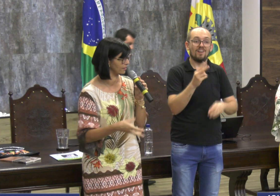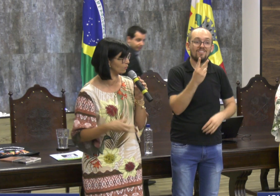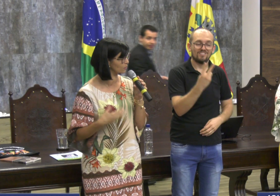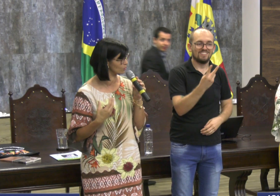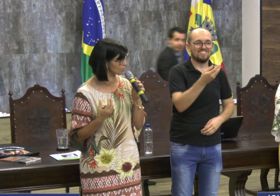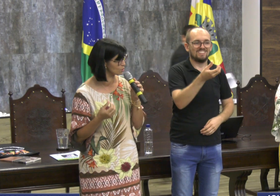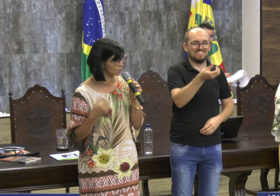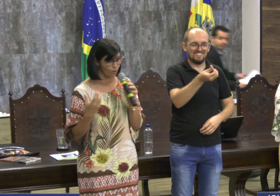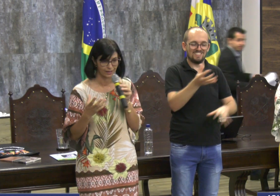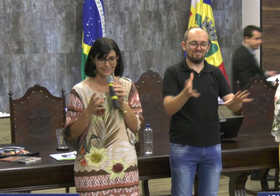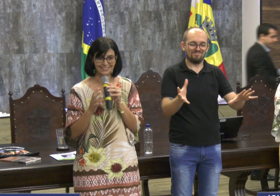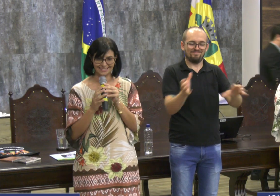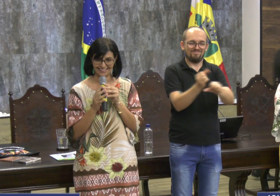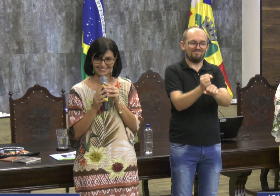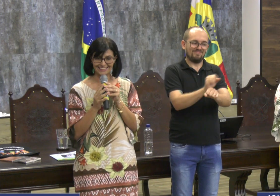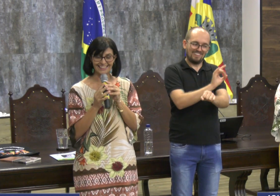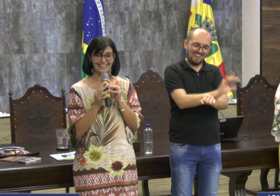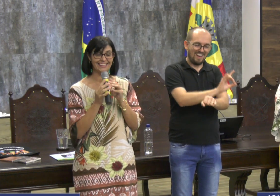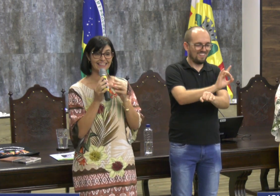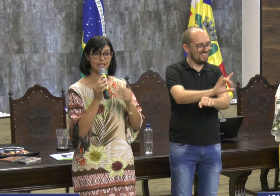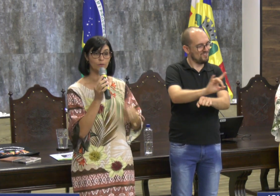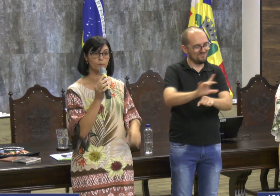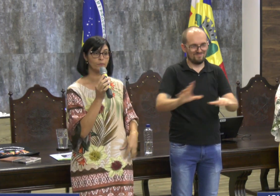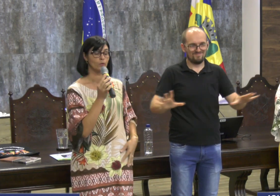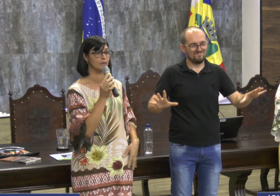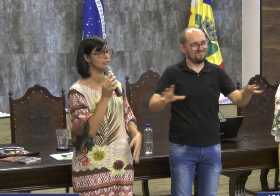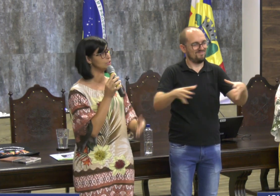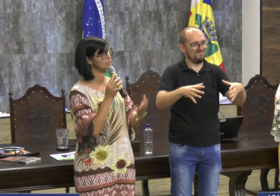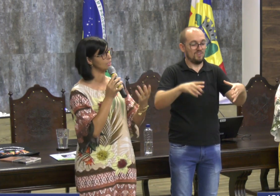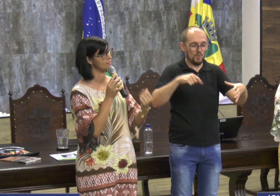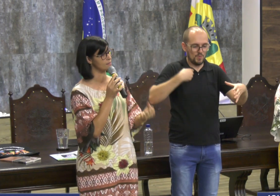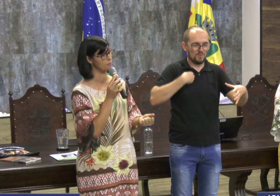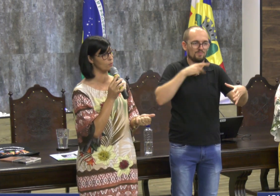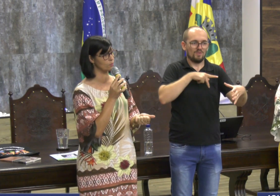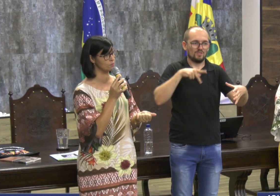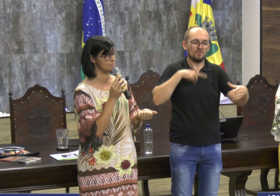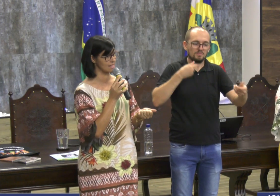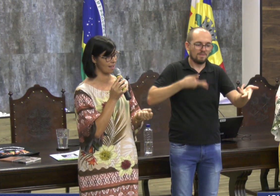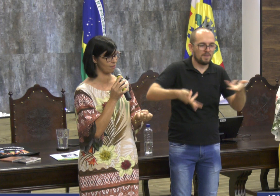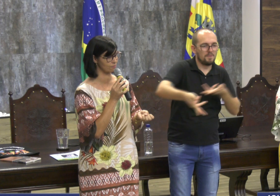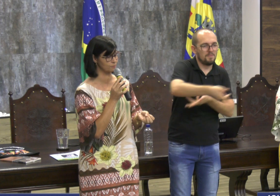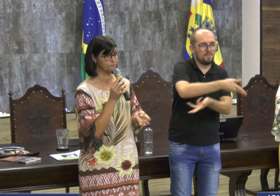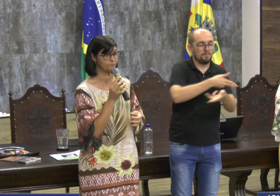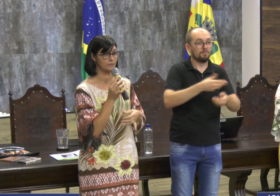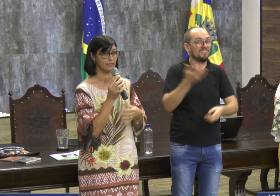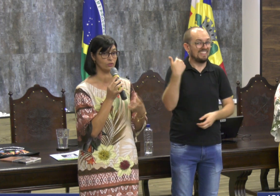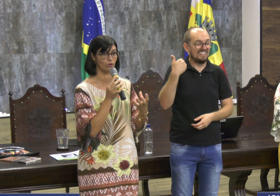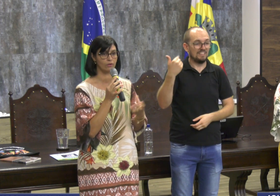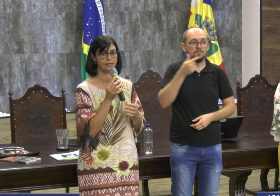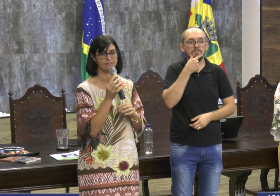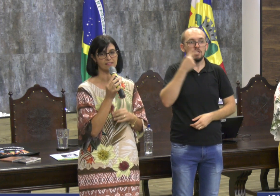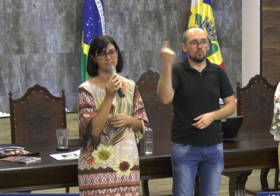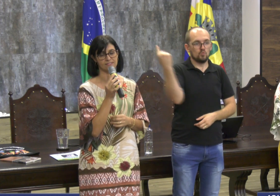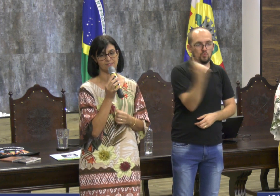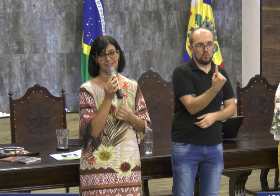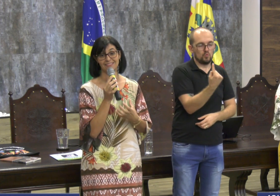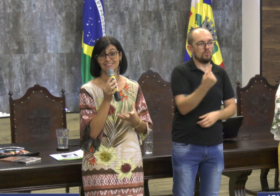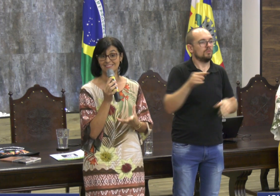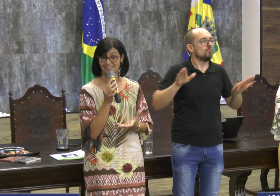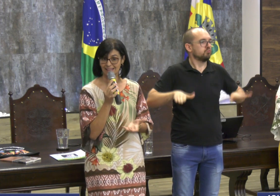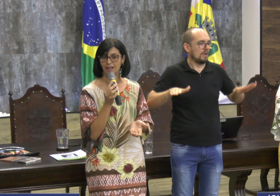específica, cada uma com a sua história, né? Então, quando a gente recebeu o Gustavo e todas